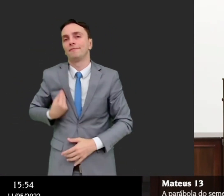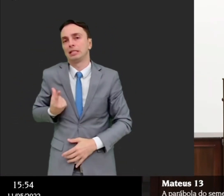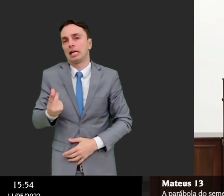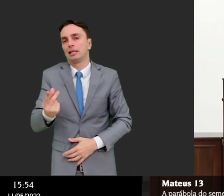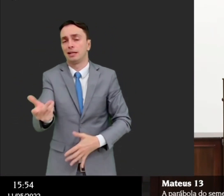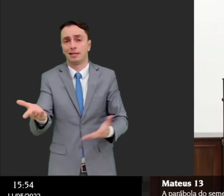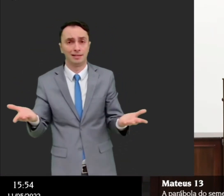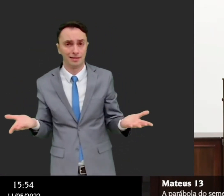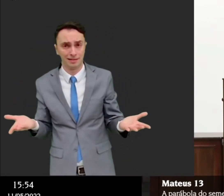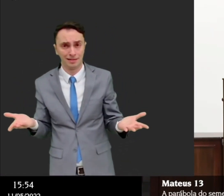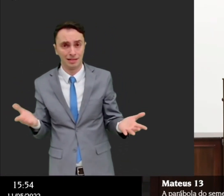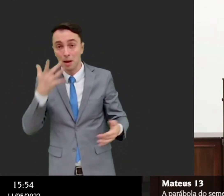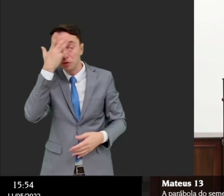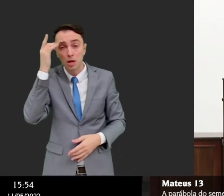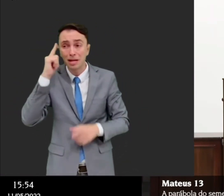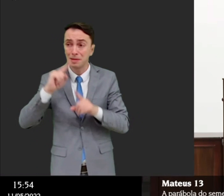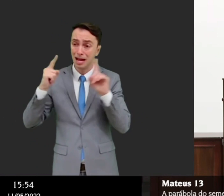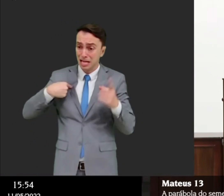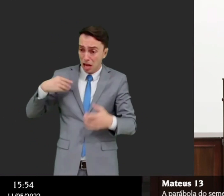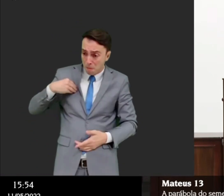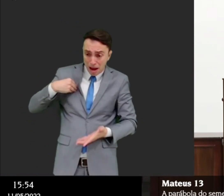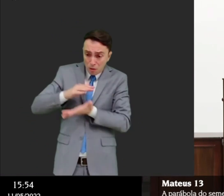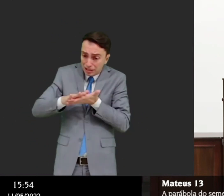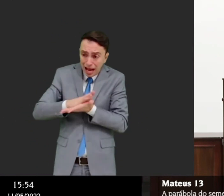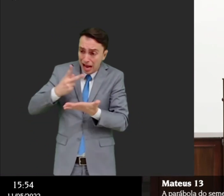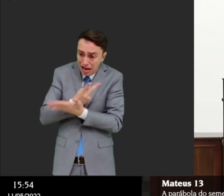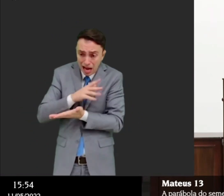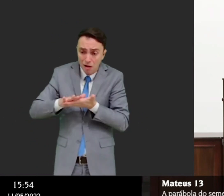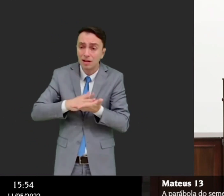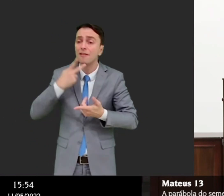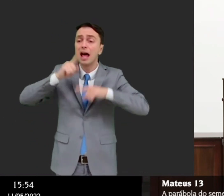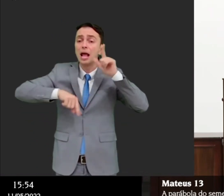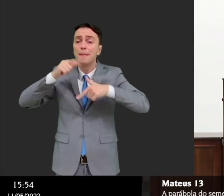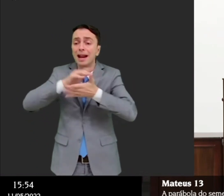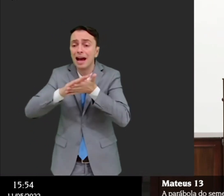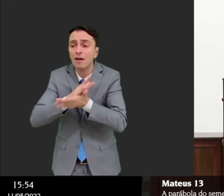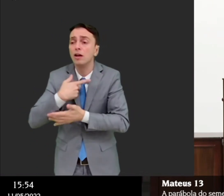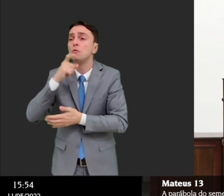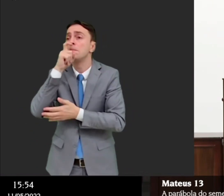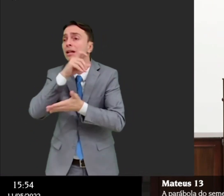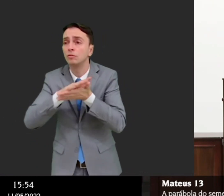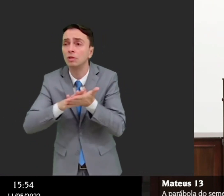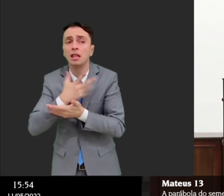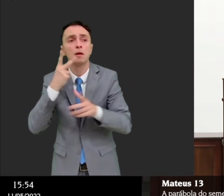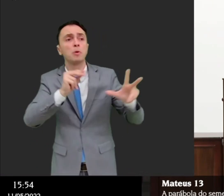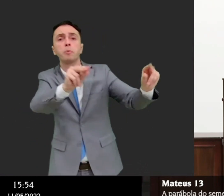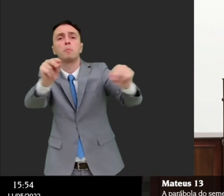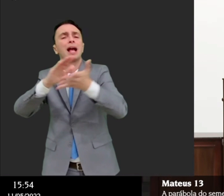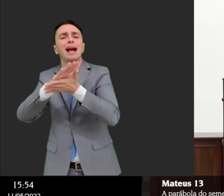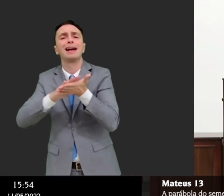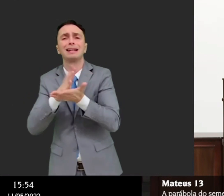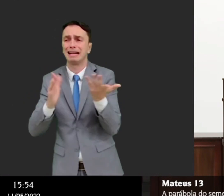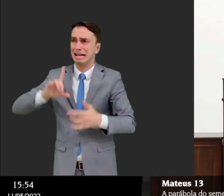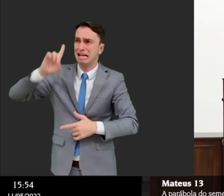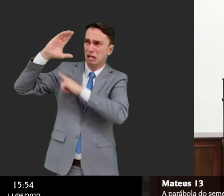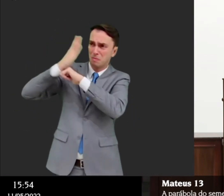Algum acha, eu não pequei nada, eu não errei nada, não falo palavrão, eu não minto, eu não engano. E Deus não